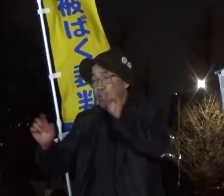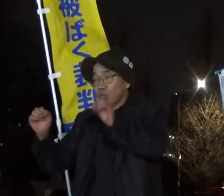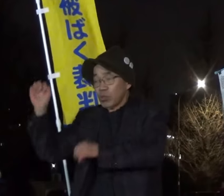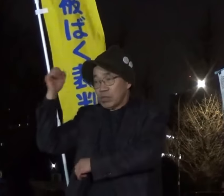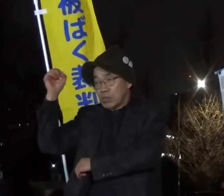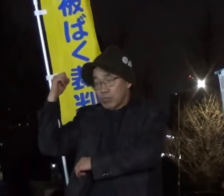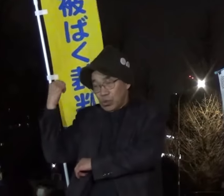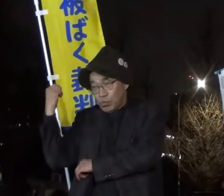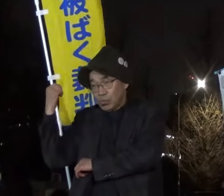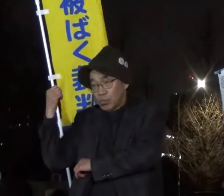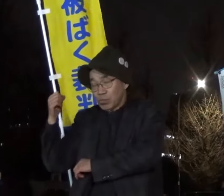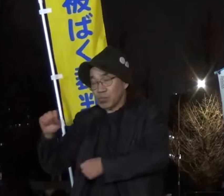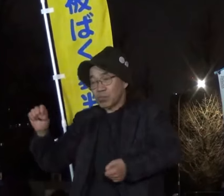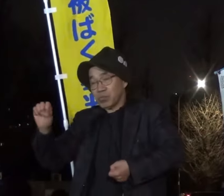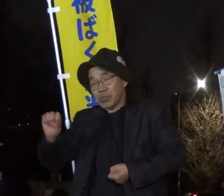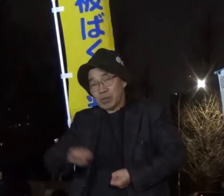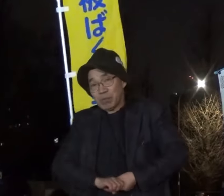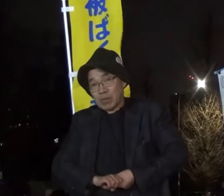ね